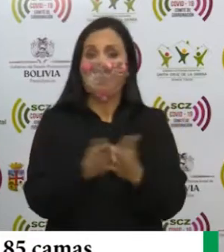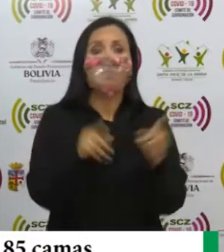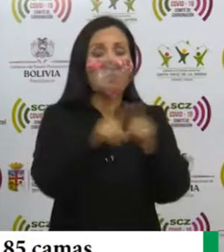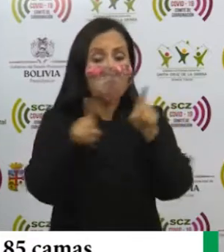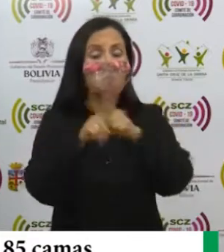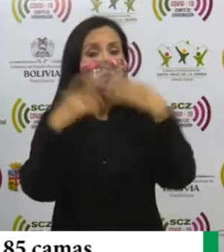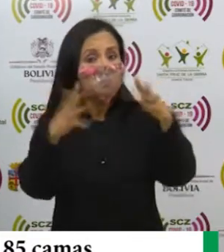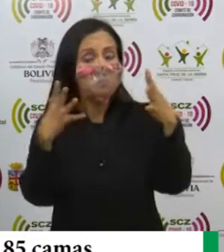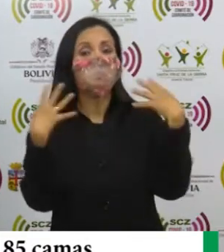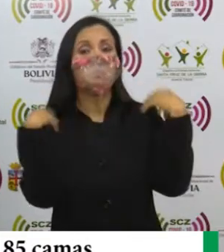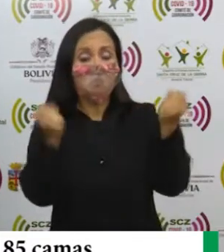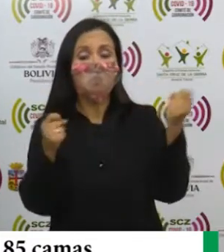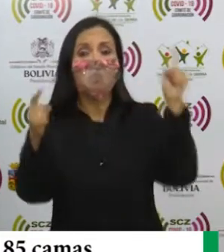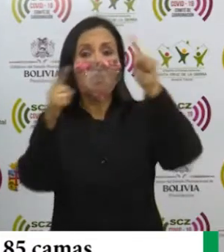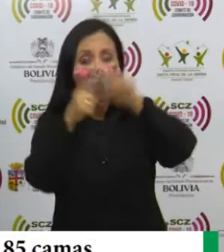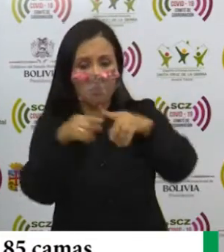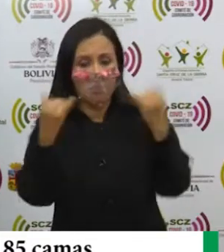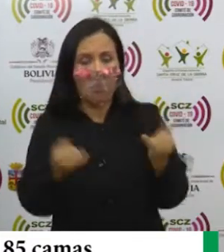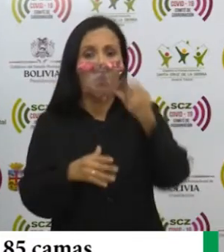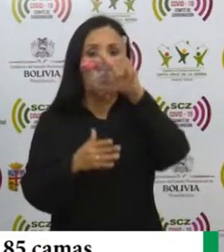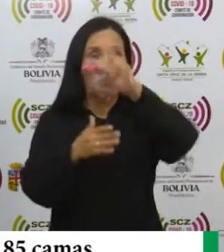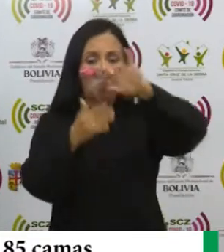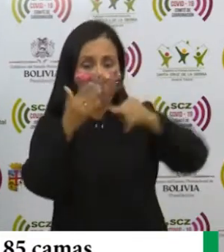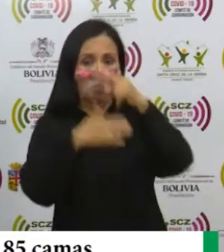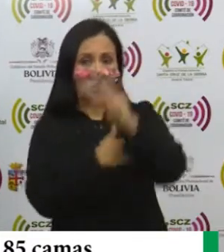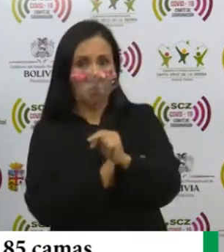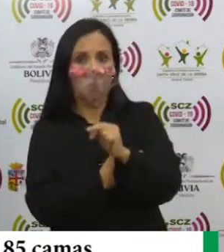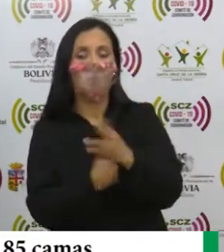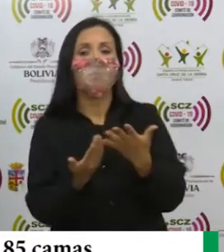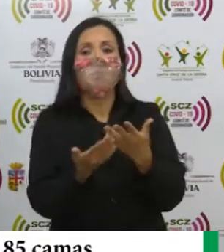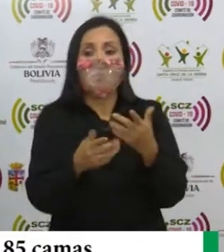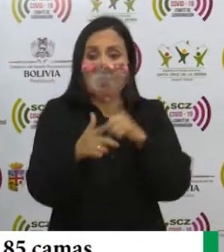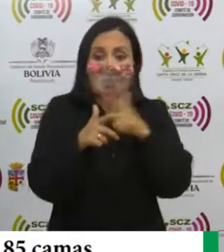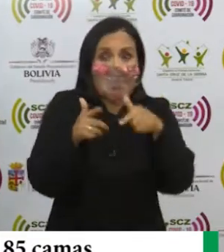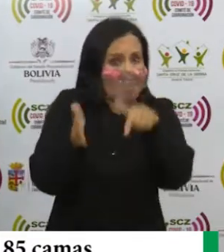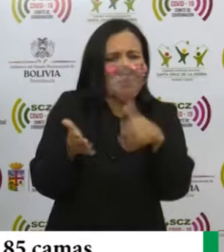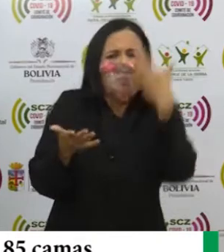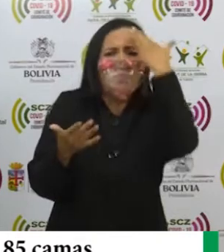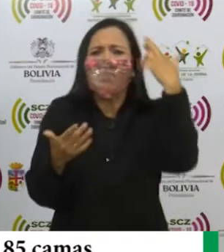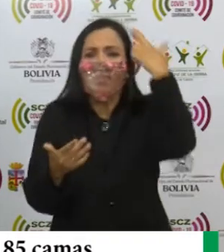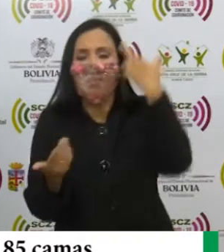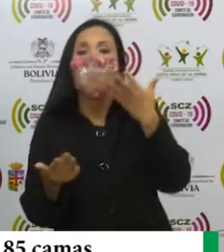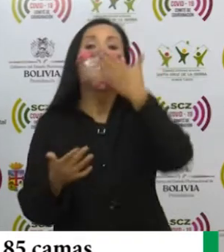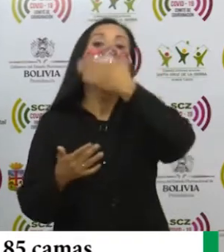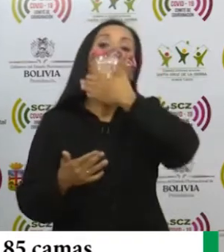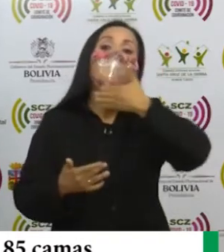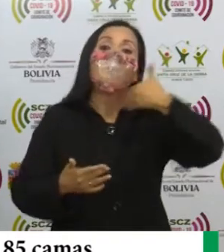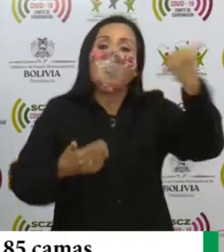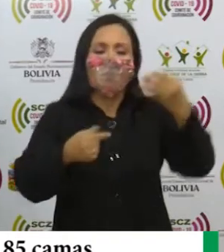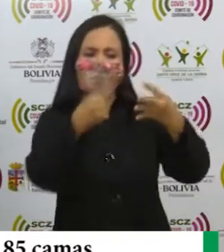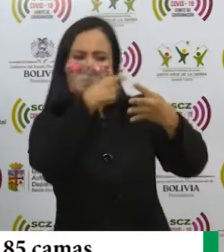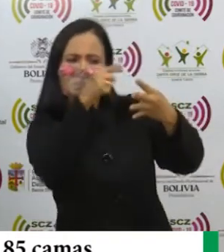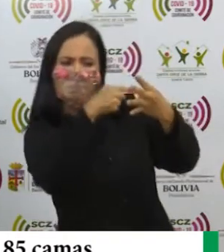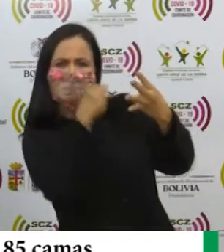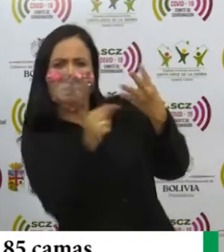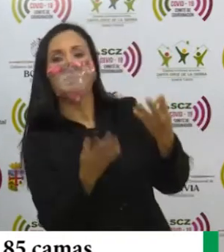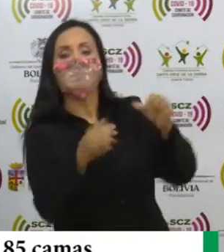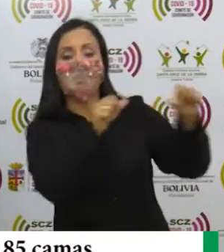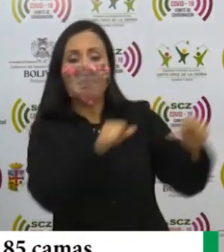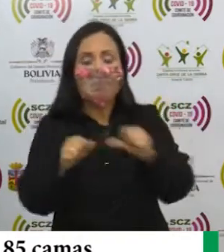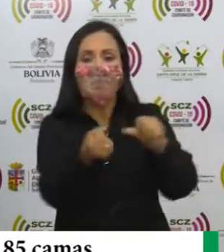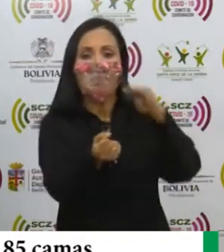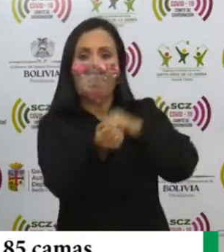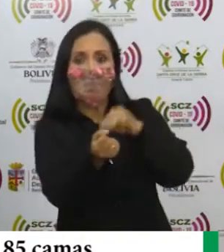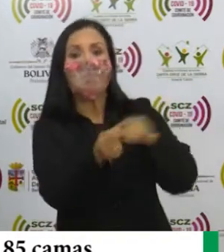como recuperados para el día de hoy, 2 de junio. Fruto justamente de mejoramiento de nuestro protocolo, la actividad